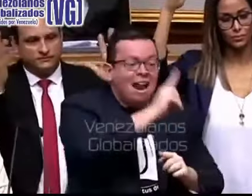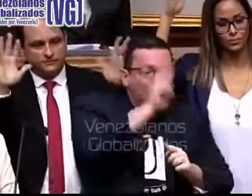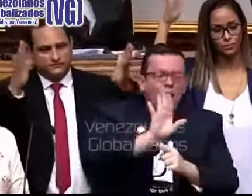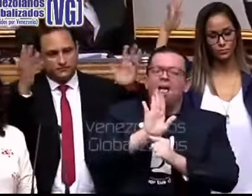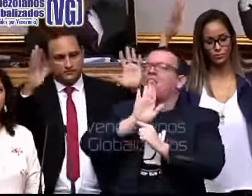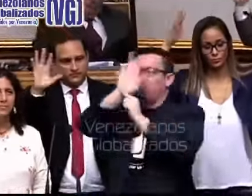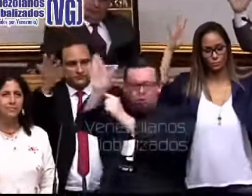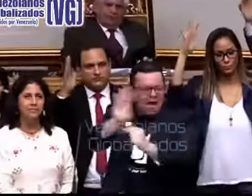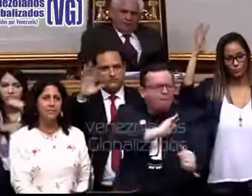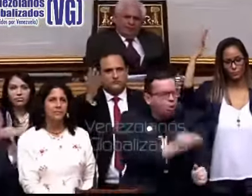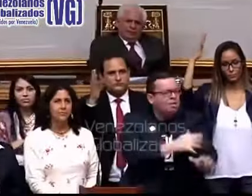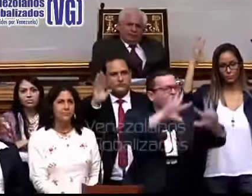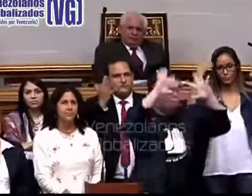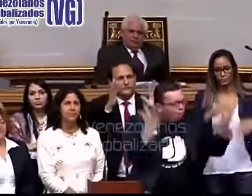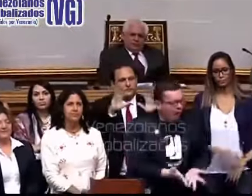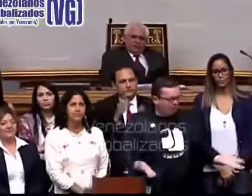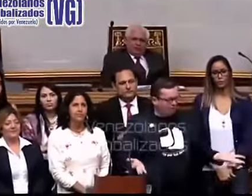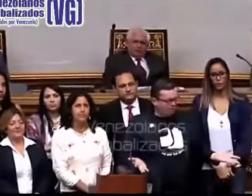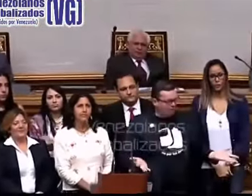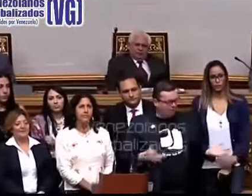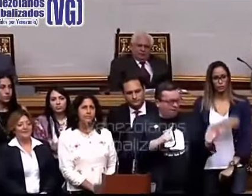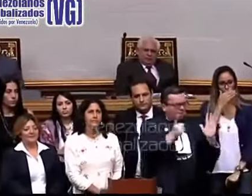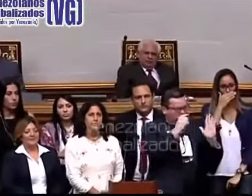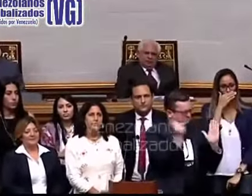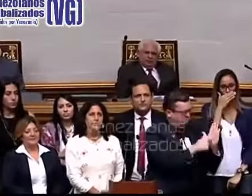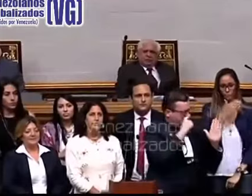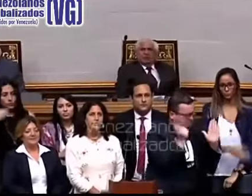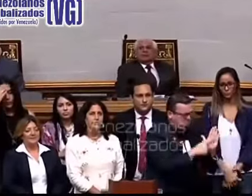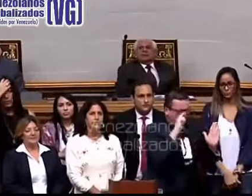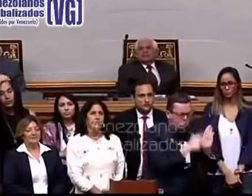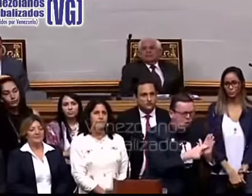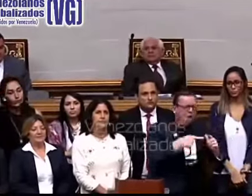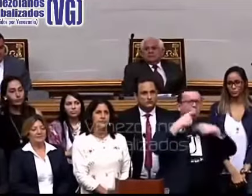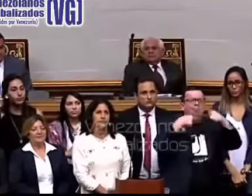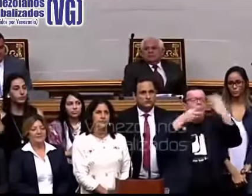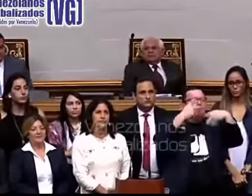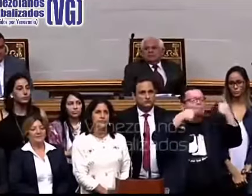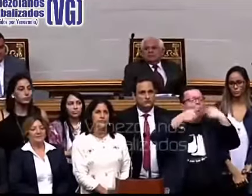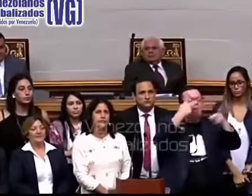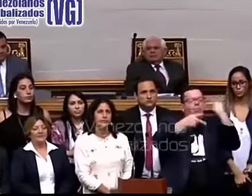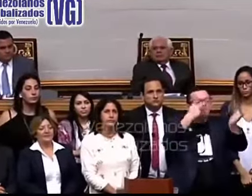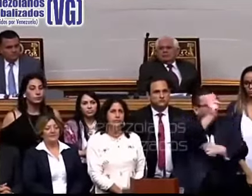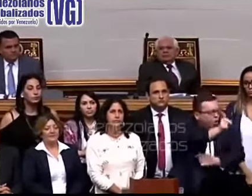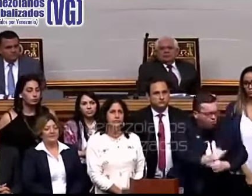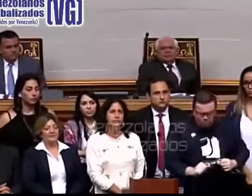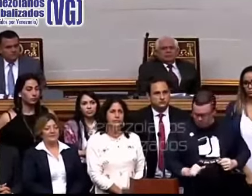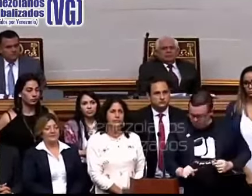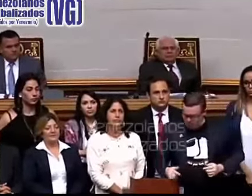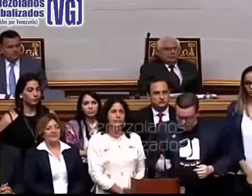una potencia. Así que demostrémosle nosotros al mundo que podemos llegar a ser potencia, pero no ir respetando nuestros derechos, ni con una política